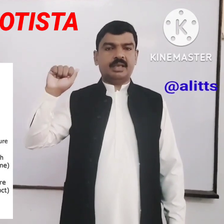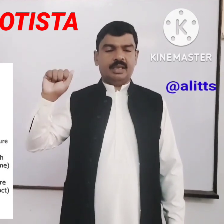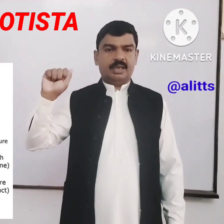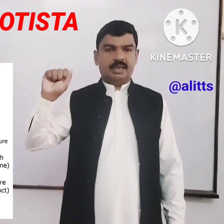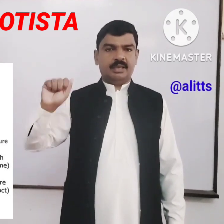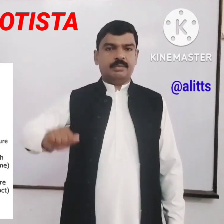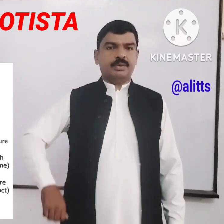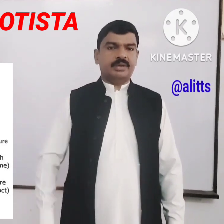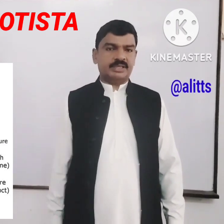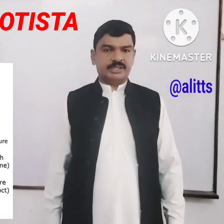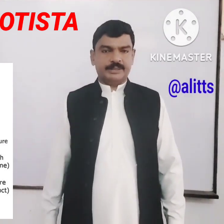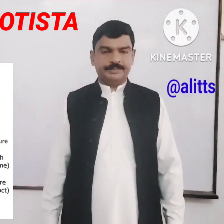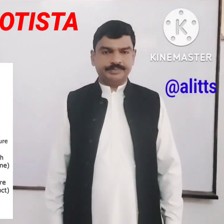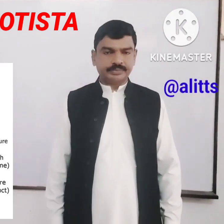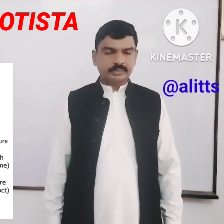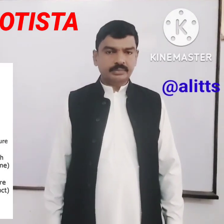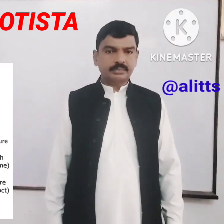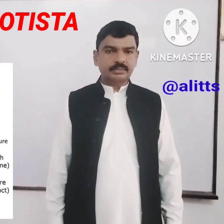PROTISTA प्रोटेस्टा।